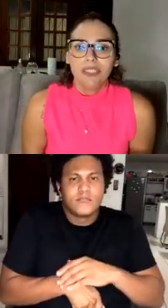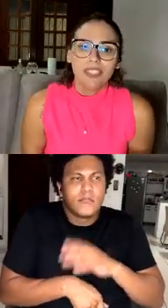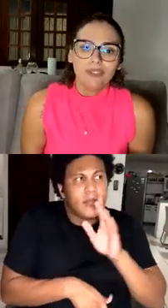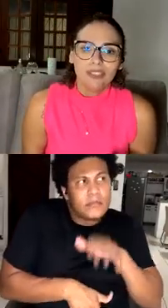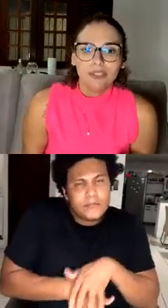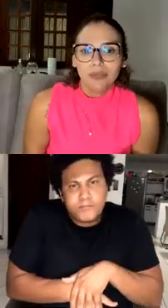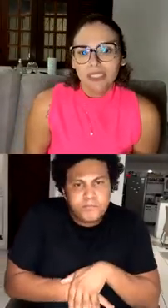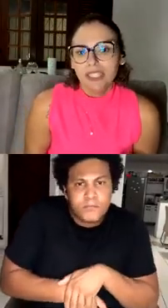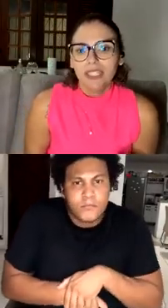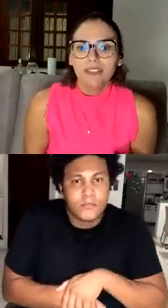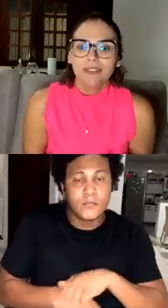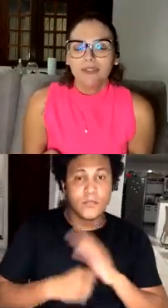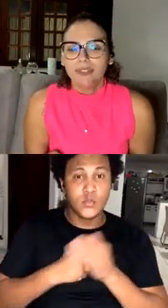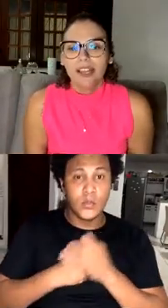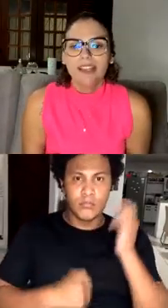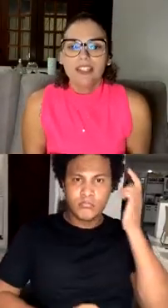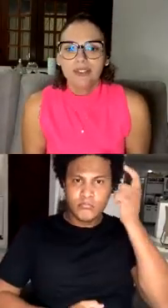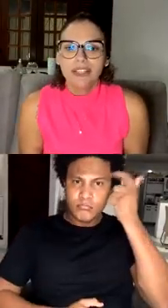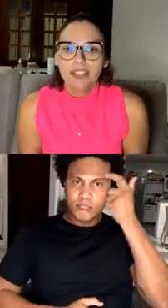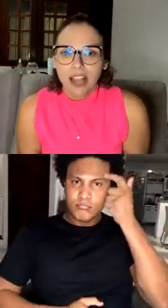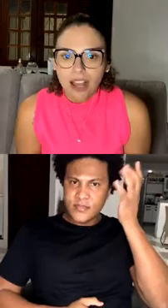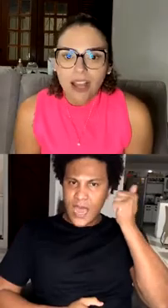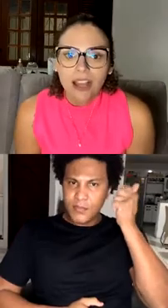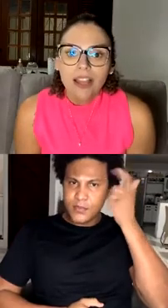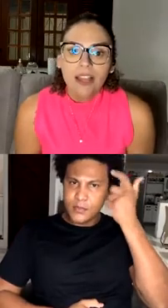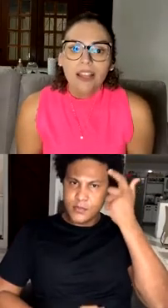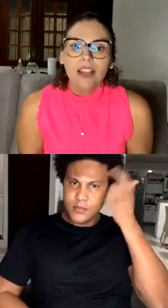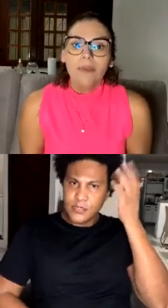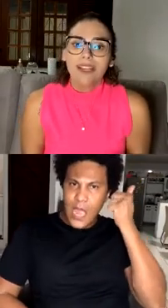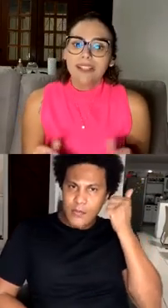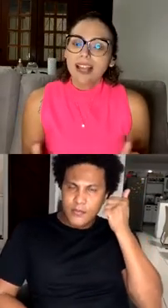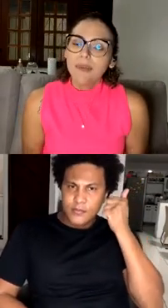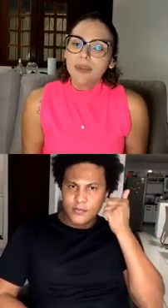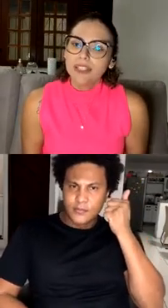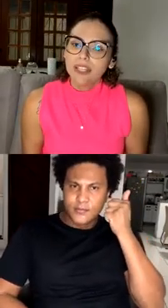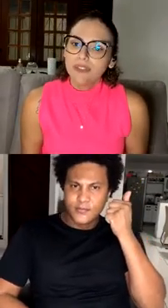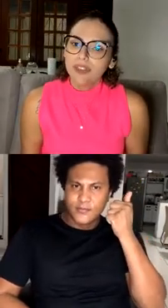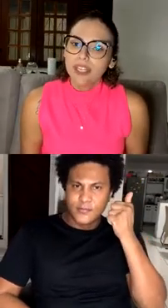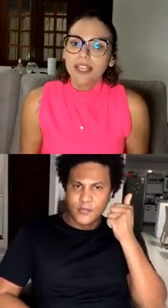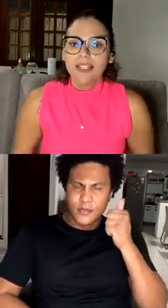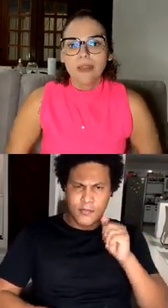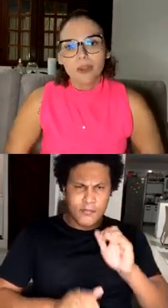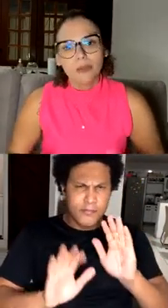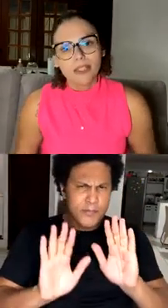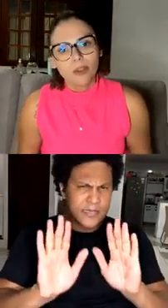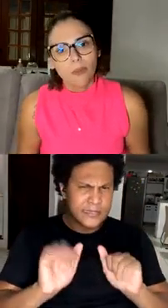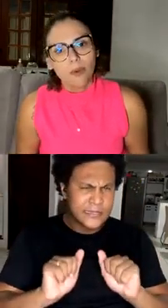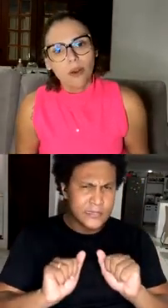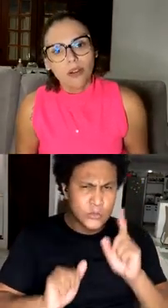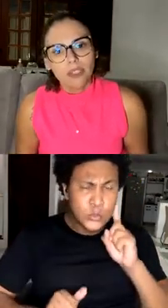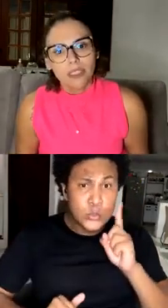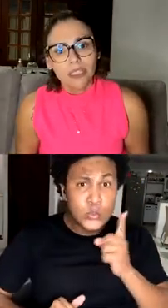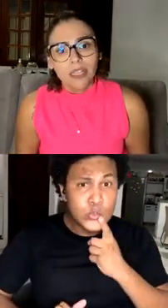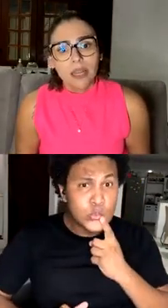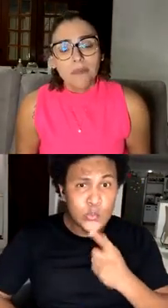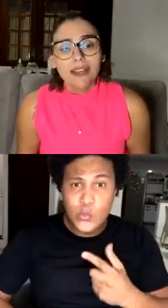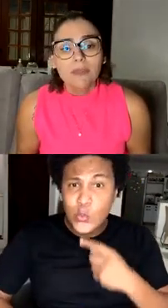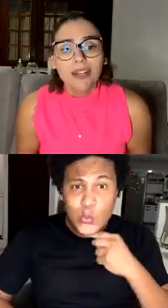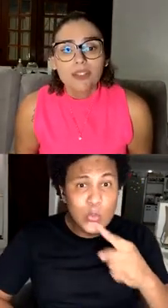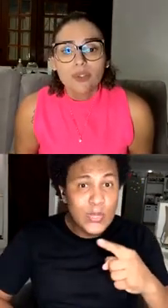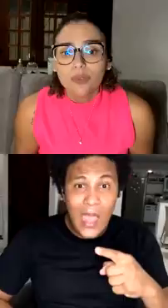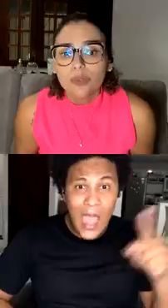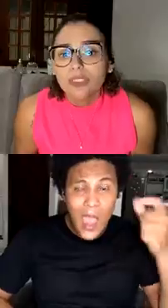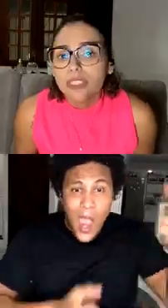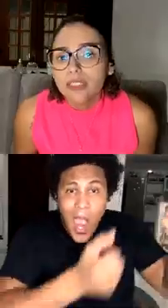no banheiro, eu vou ali no banheiro, vou, né, disfarçar. Porque sabe o que significa, sabe como é que se comporta. Mas